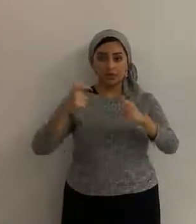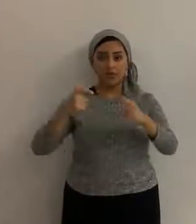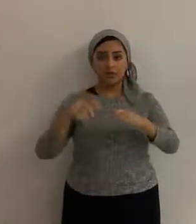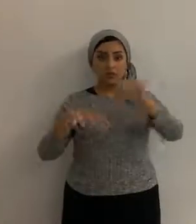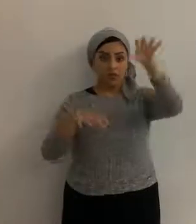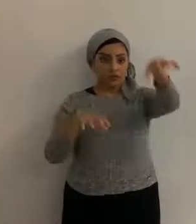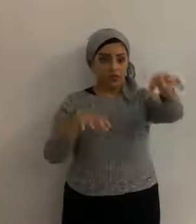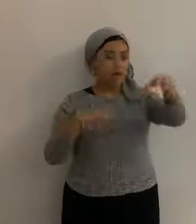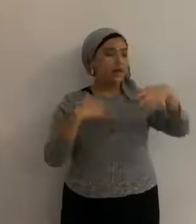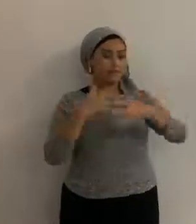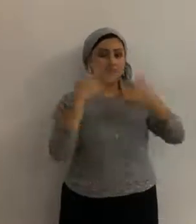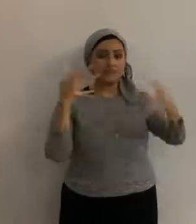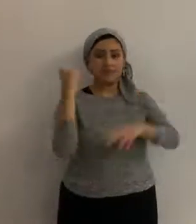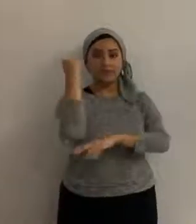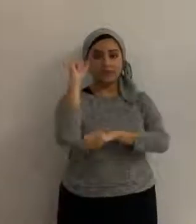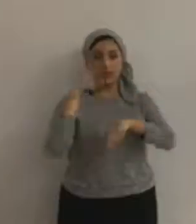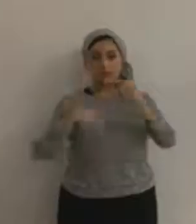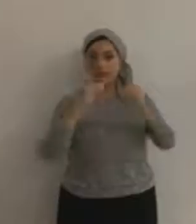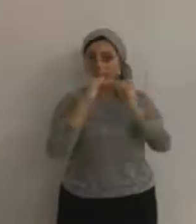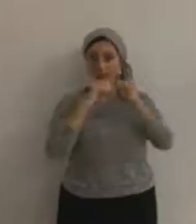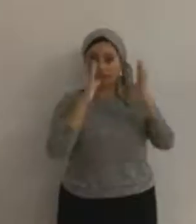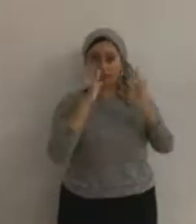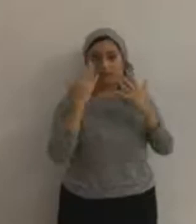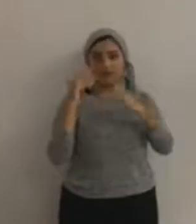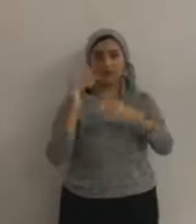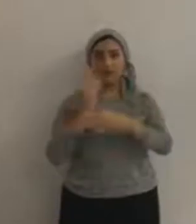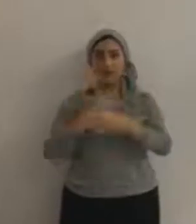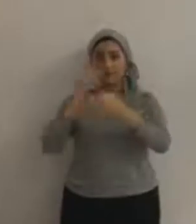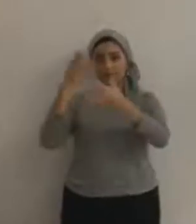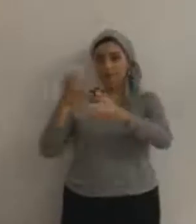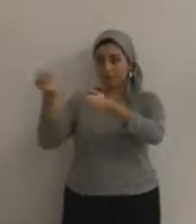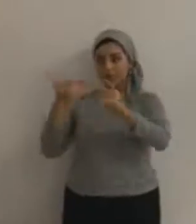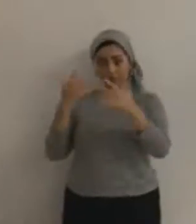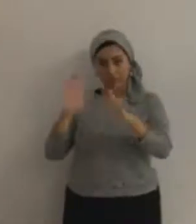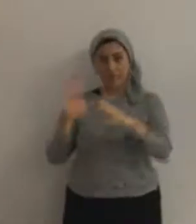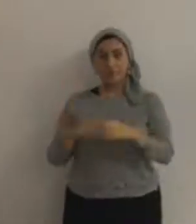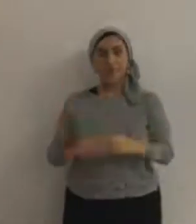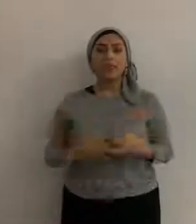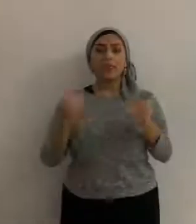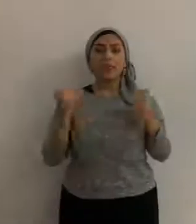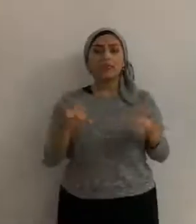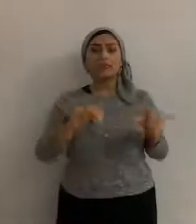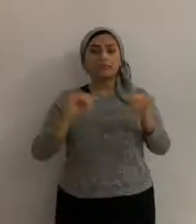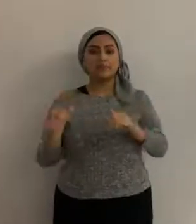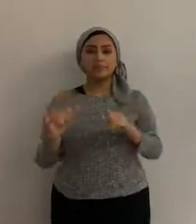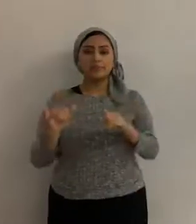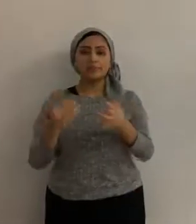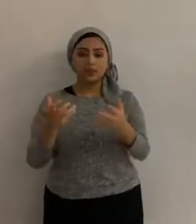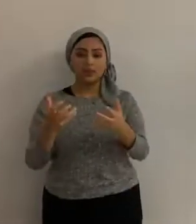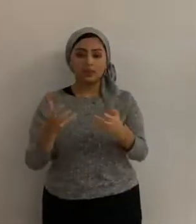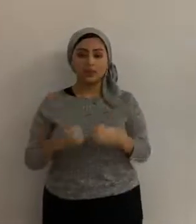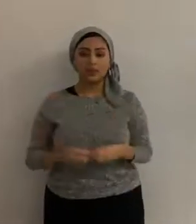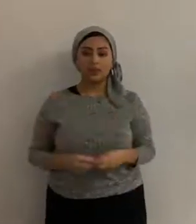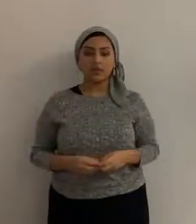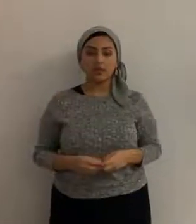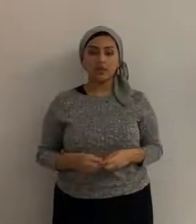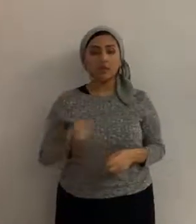mucha oposición. Ya nos lo mencionó nuestro amado Roy. Ahora también quiero que, a mí me llamó mucho la atención